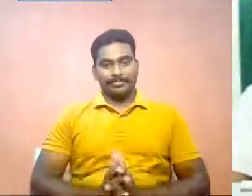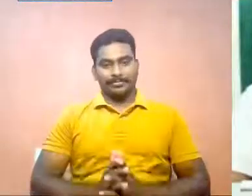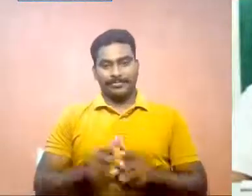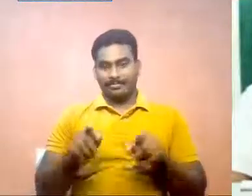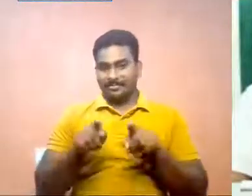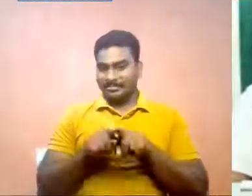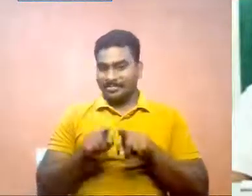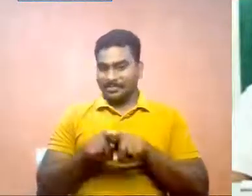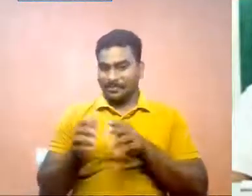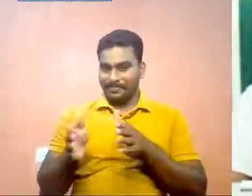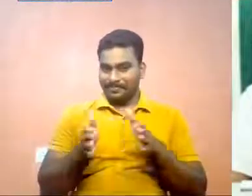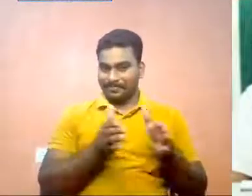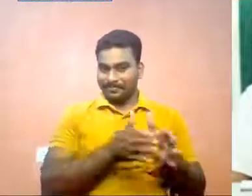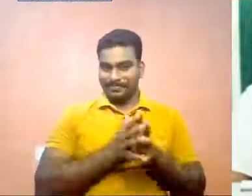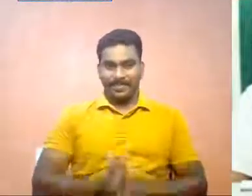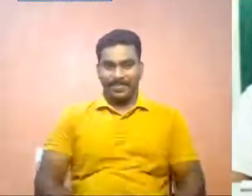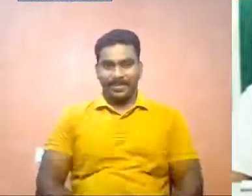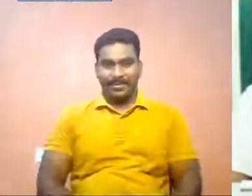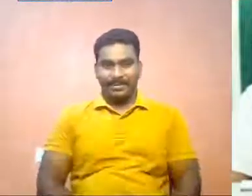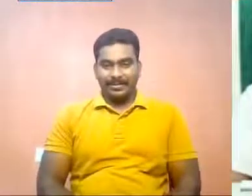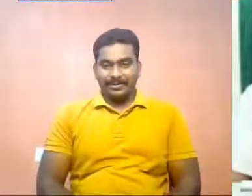അതോടൊപ്പം